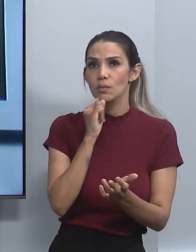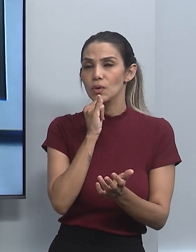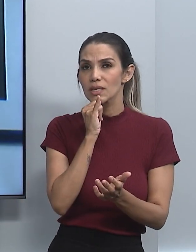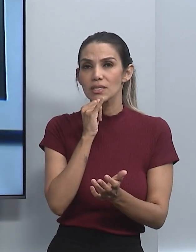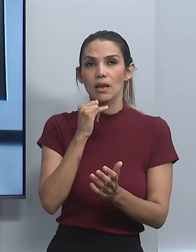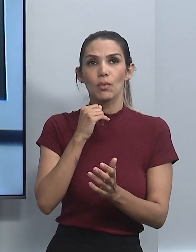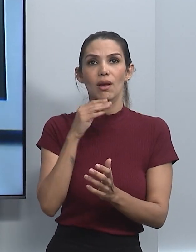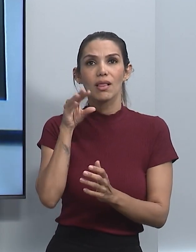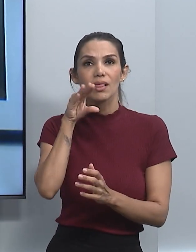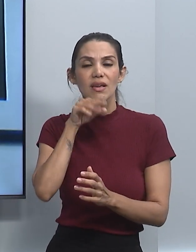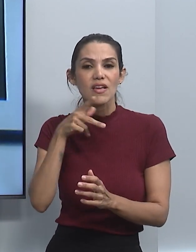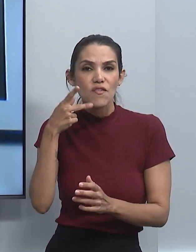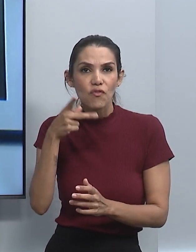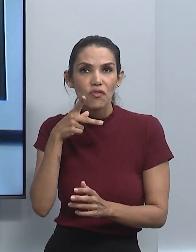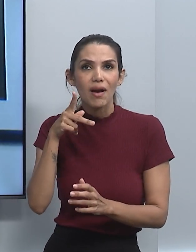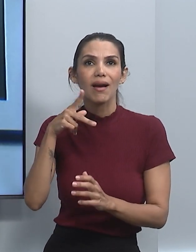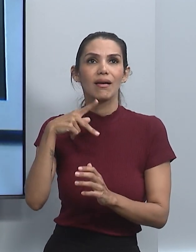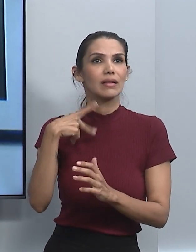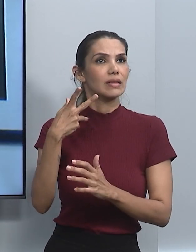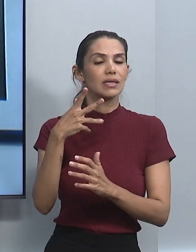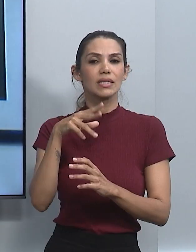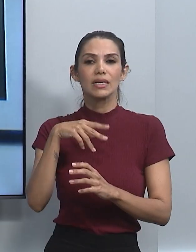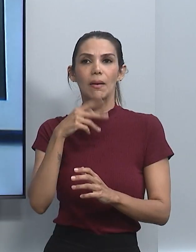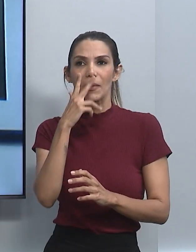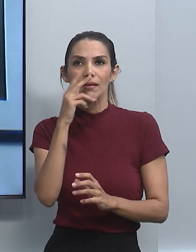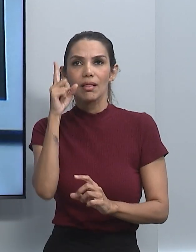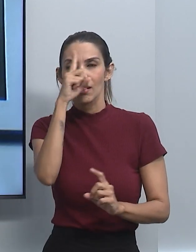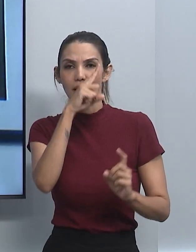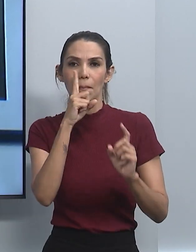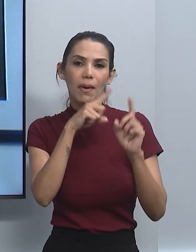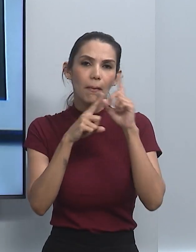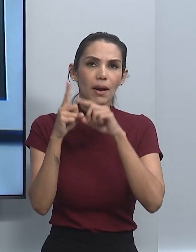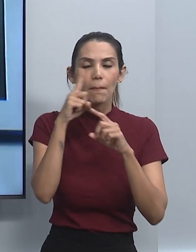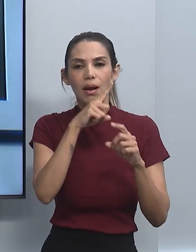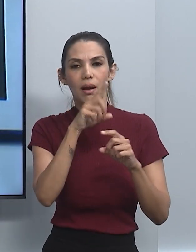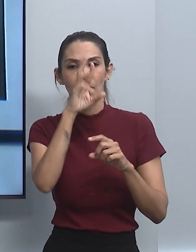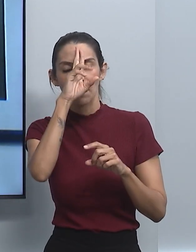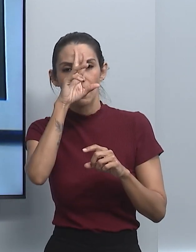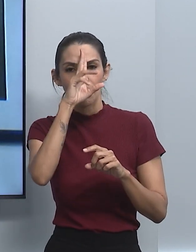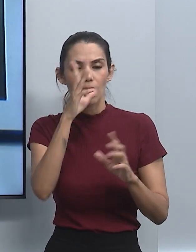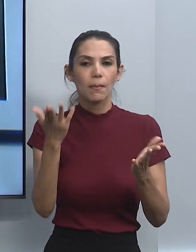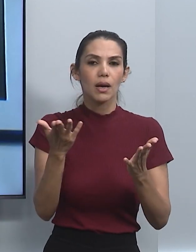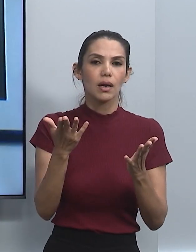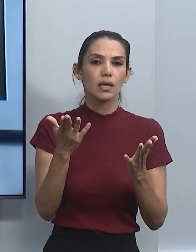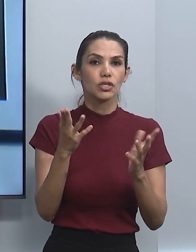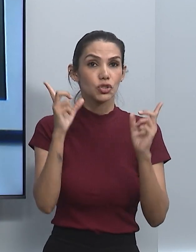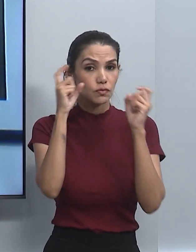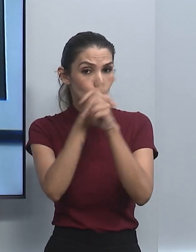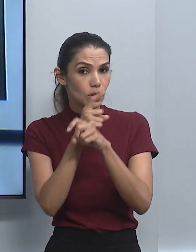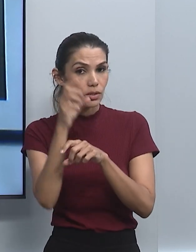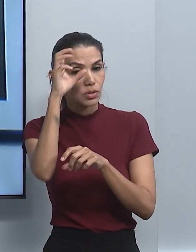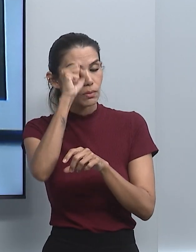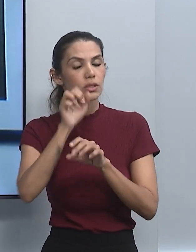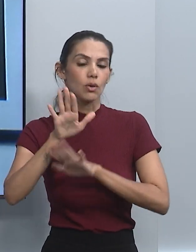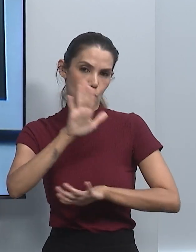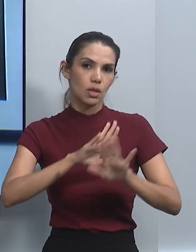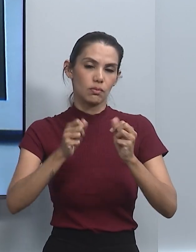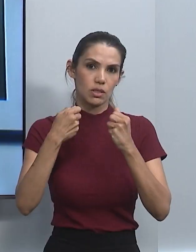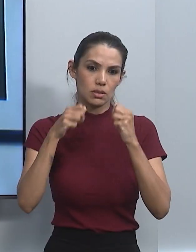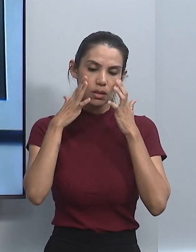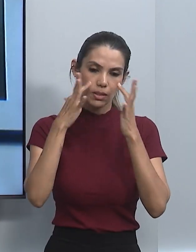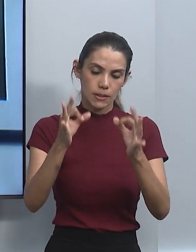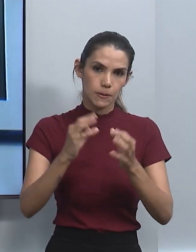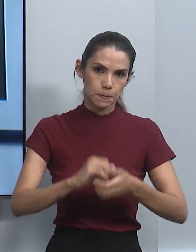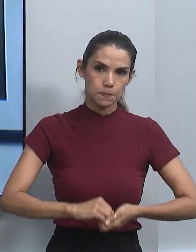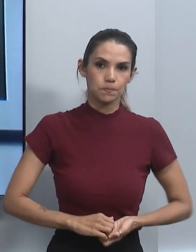a fala, dificuldades escolares, já acende o alerta. Então, tá certo,